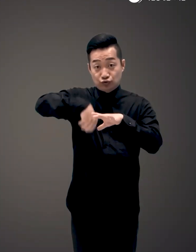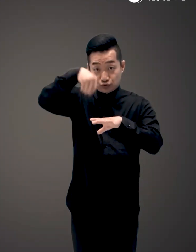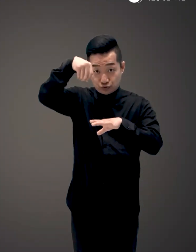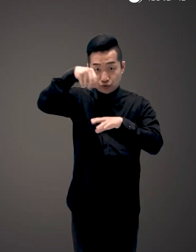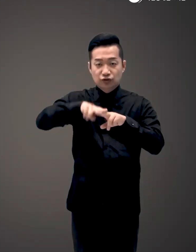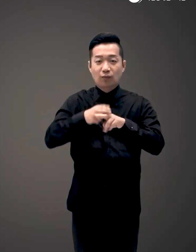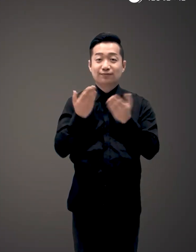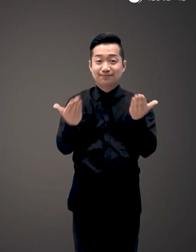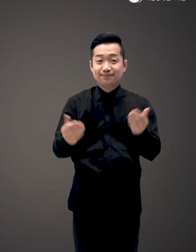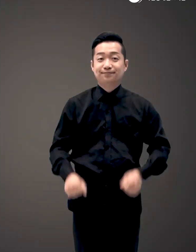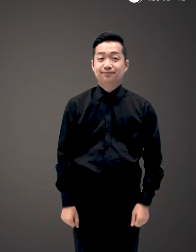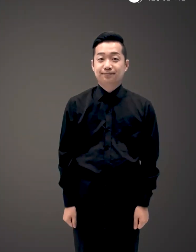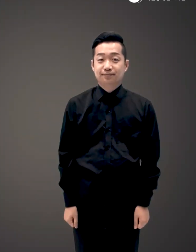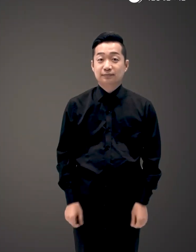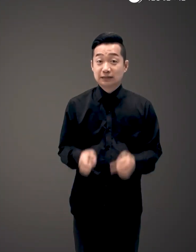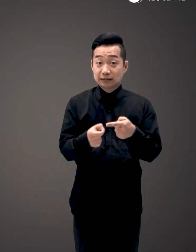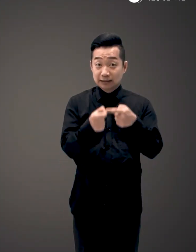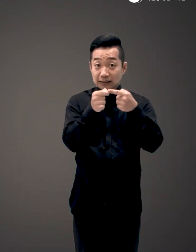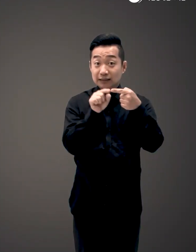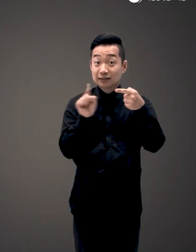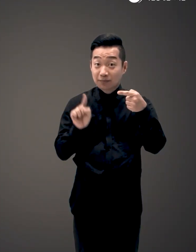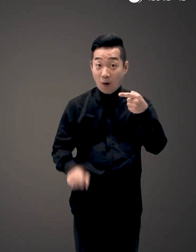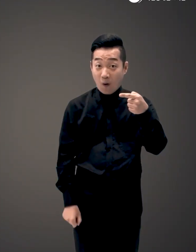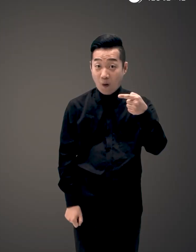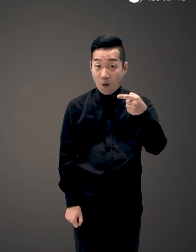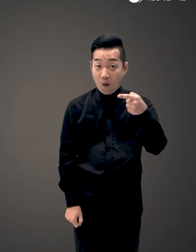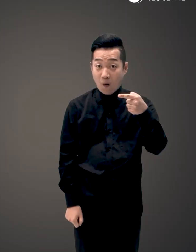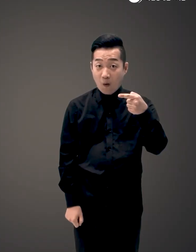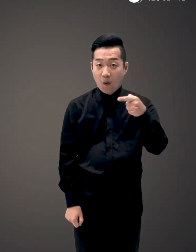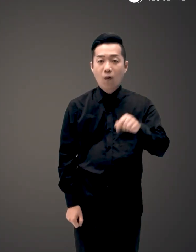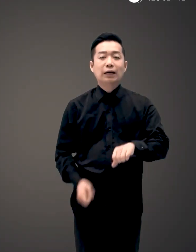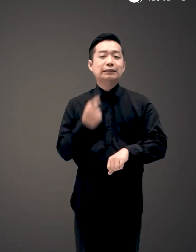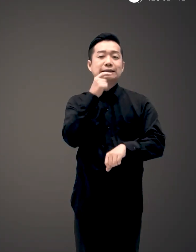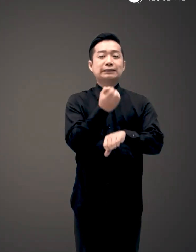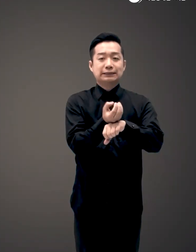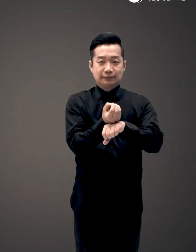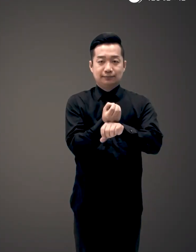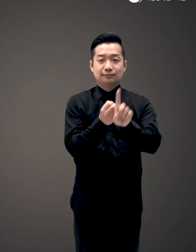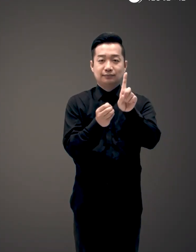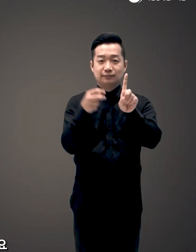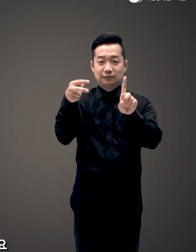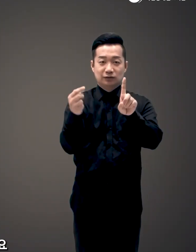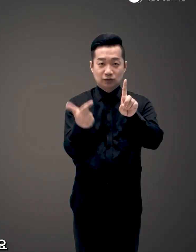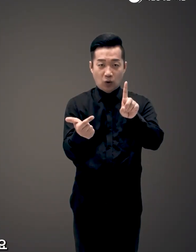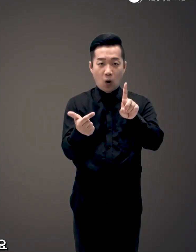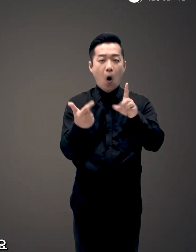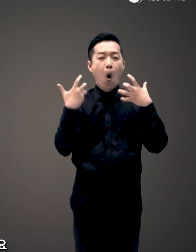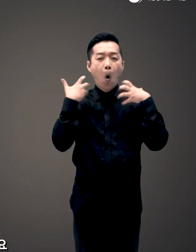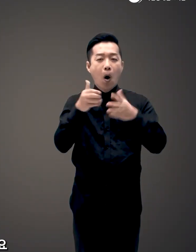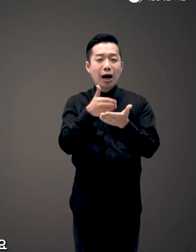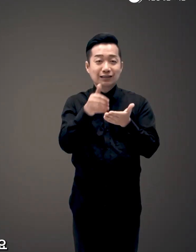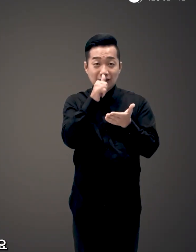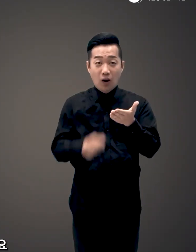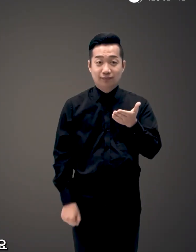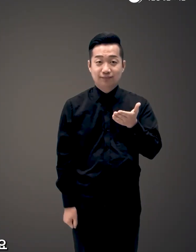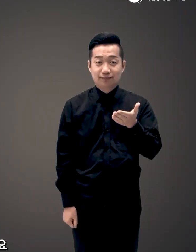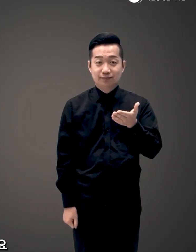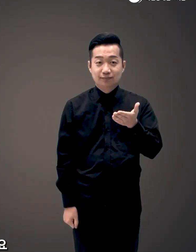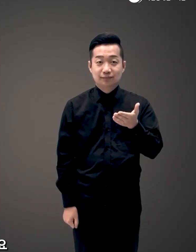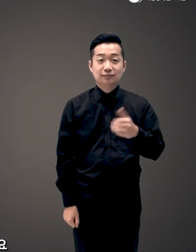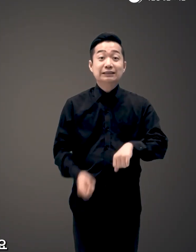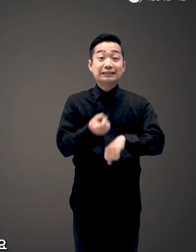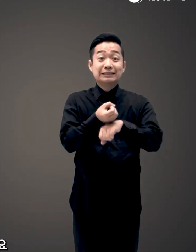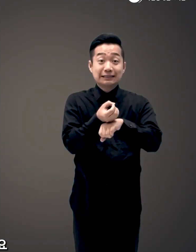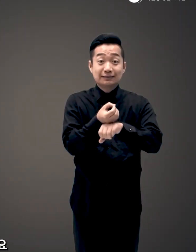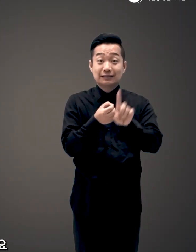추첨을 통해서 상품을 드릴 겁니다. 그래서 1등 상품이 무려 순금 한 돈이에요. 호랑이 그림이 그려져 있는